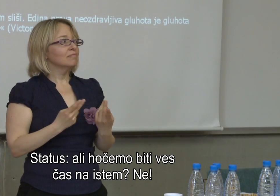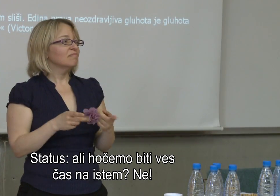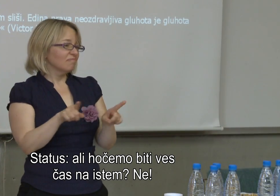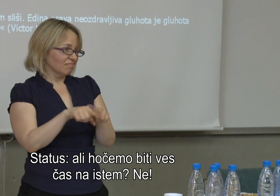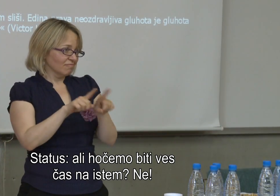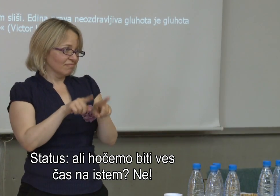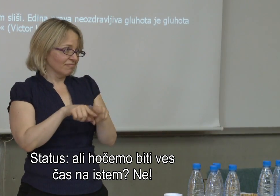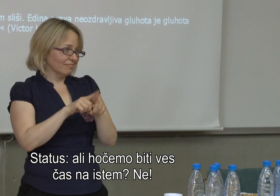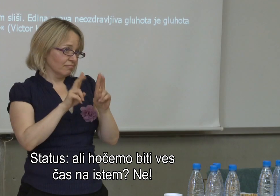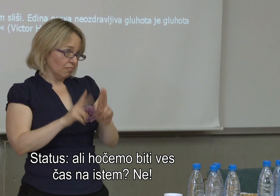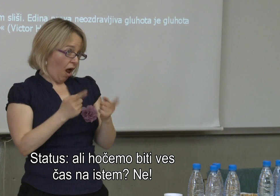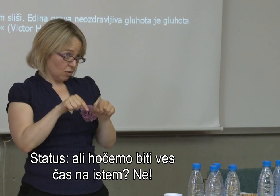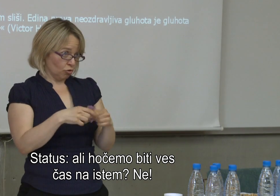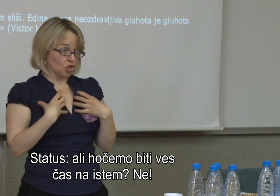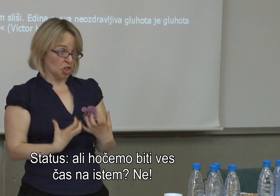Status?